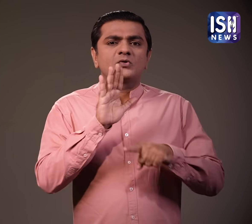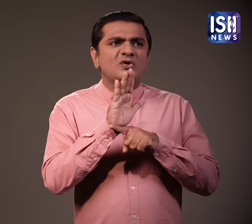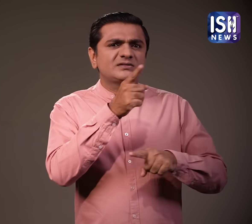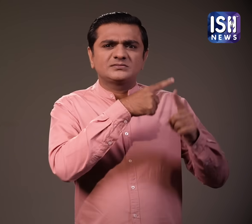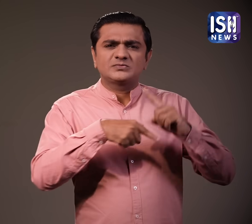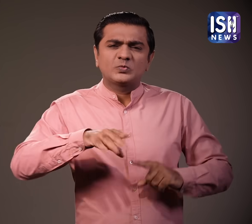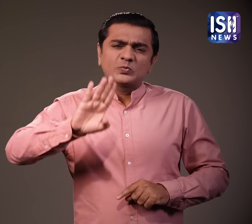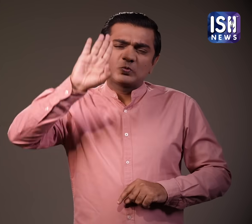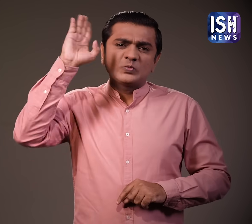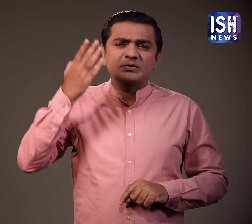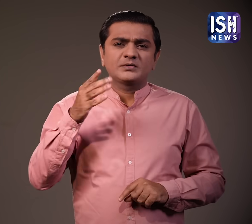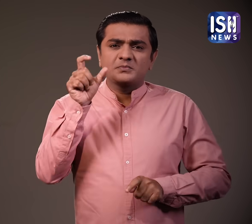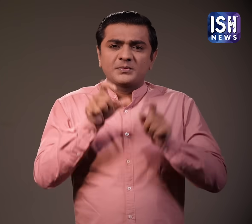ब्रष्टाचार के कारण